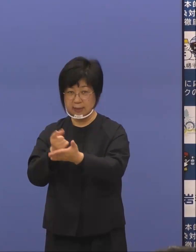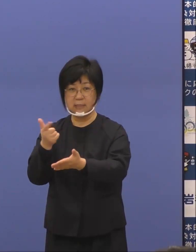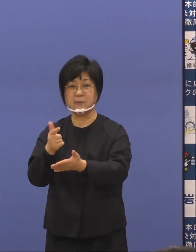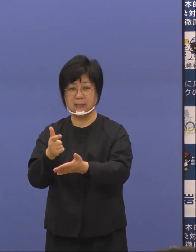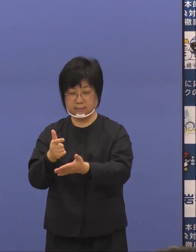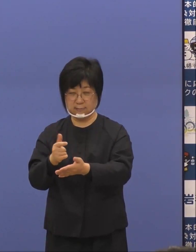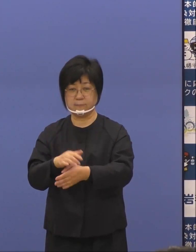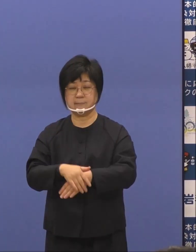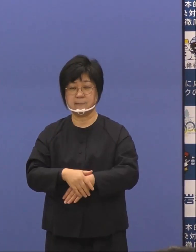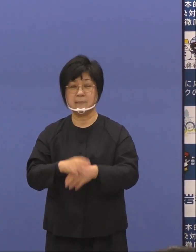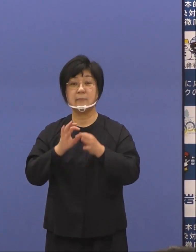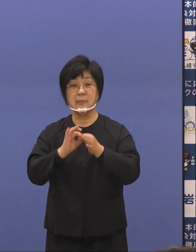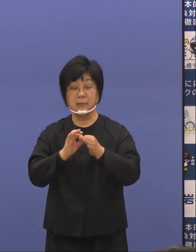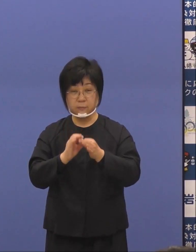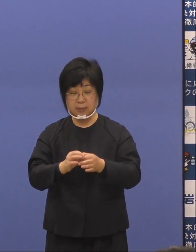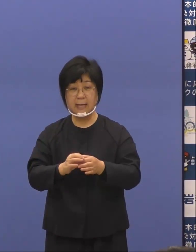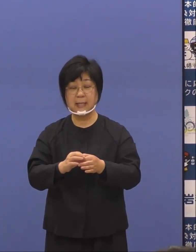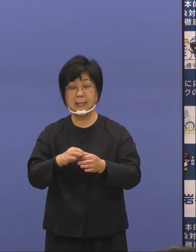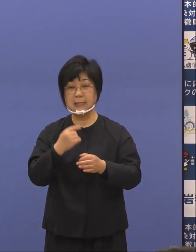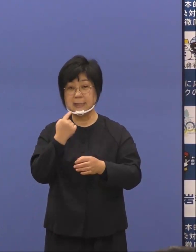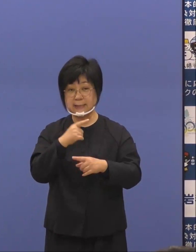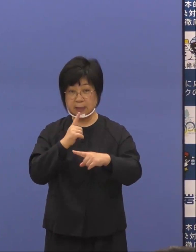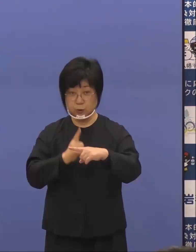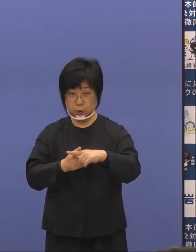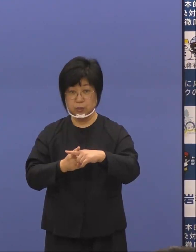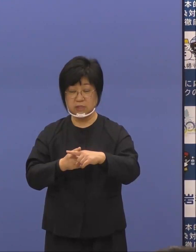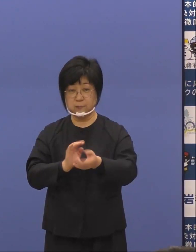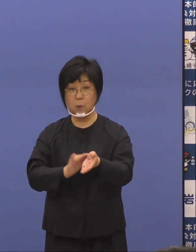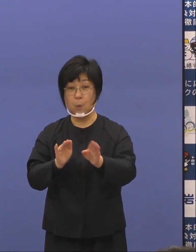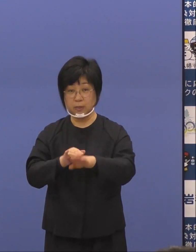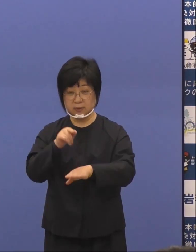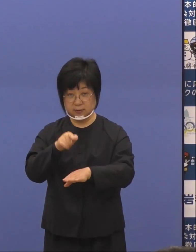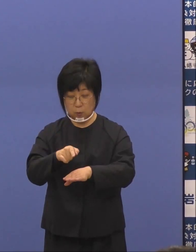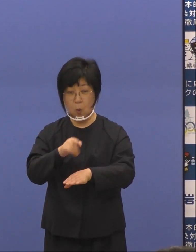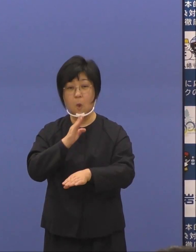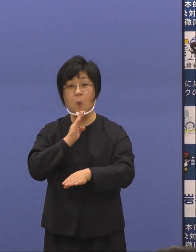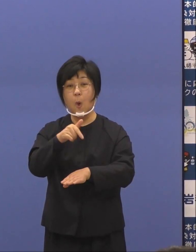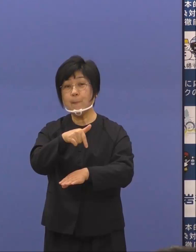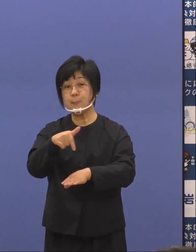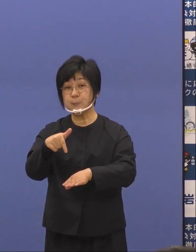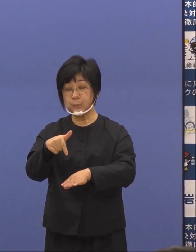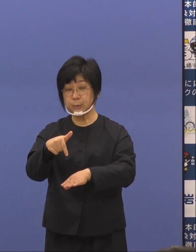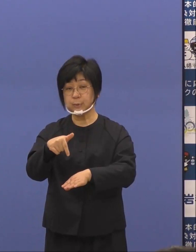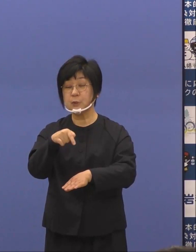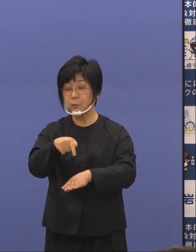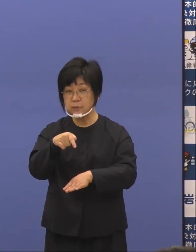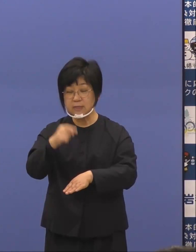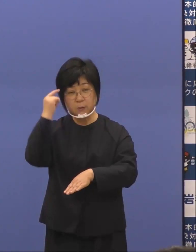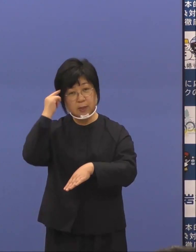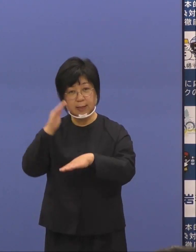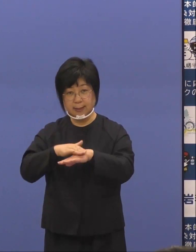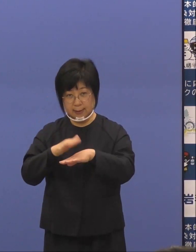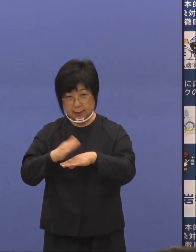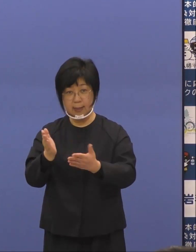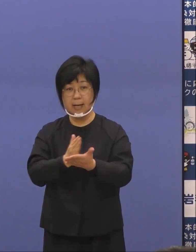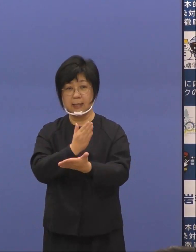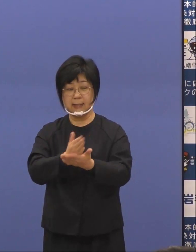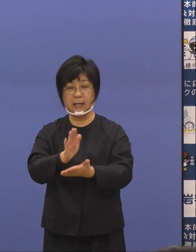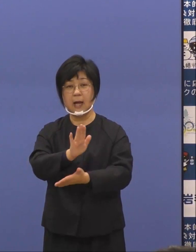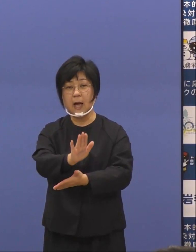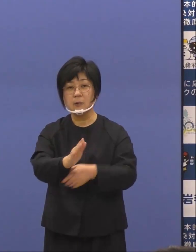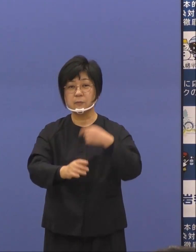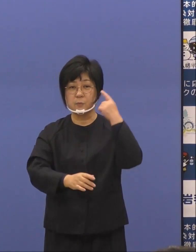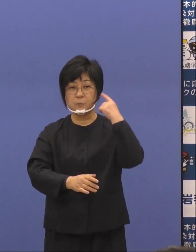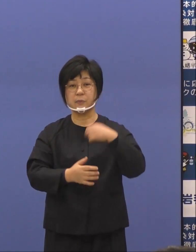から赤十字は赤十字で、赤十字本部としての考え方や判断もあるわけ